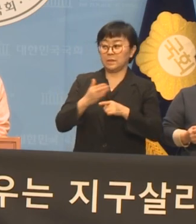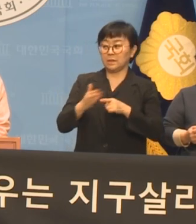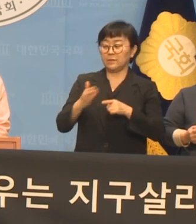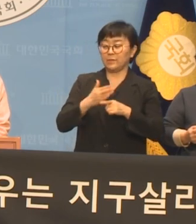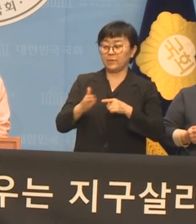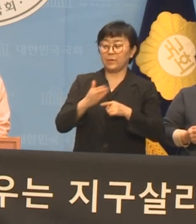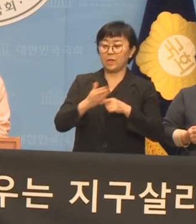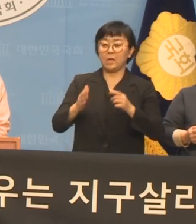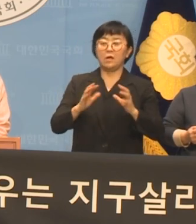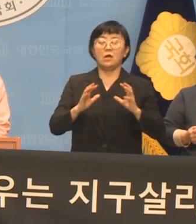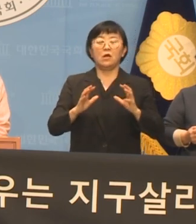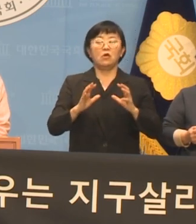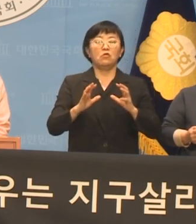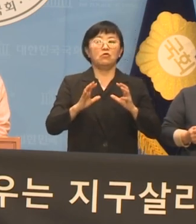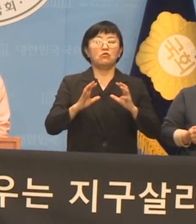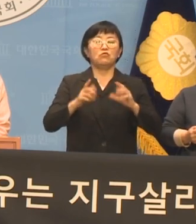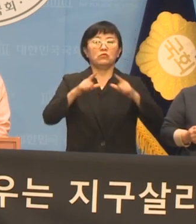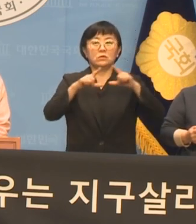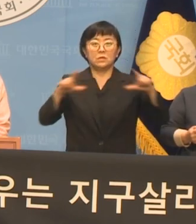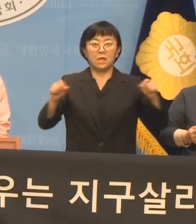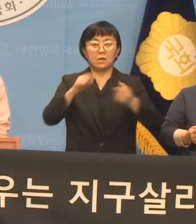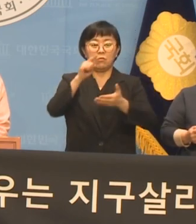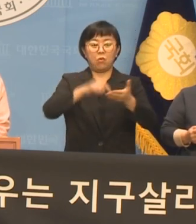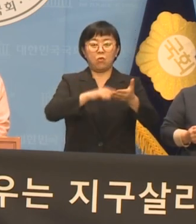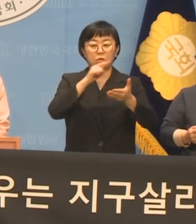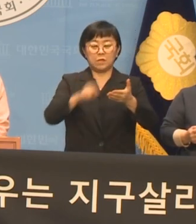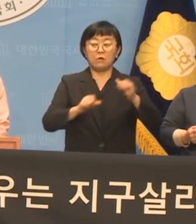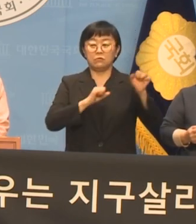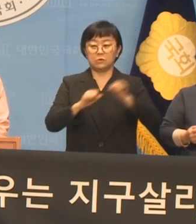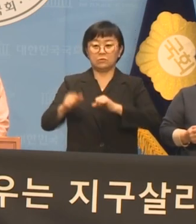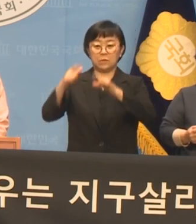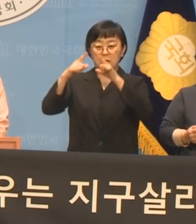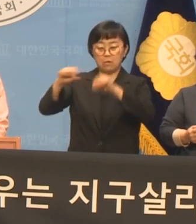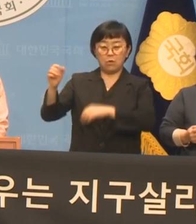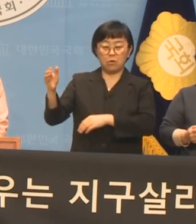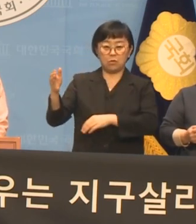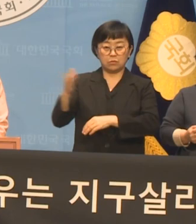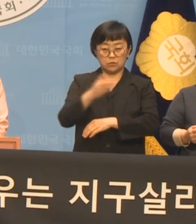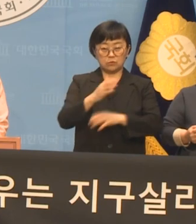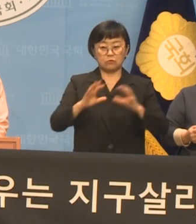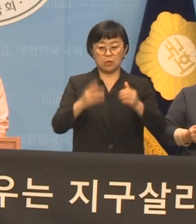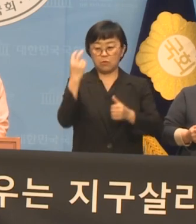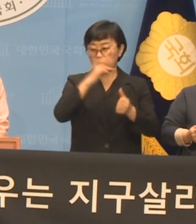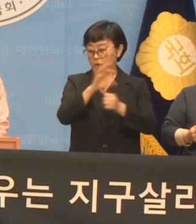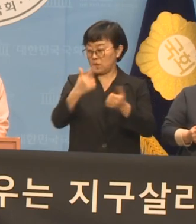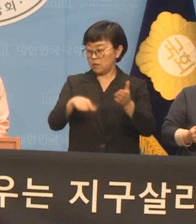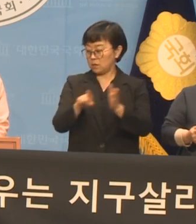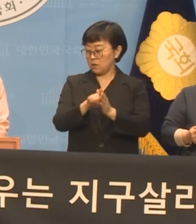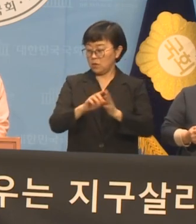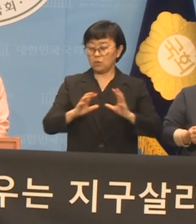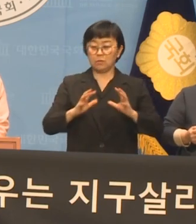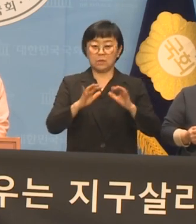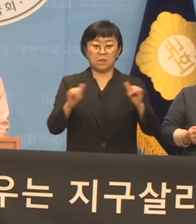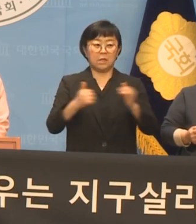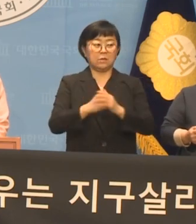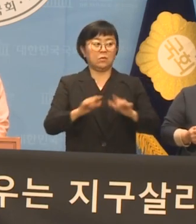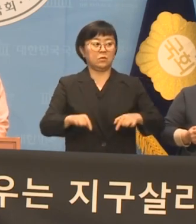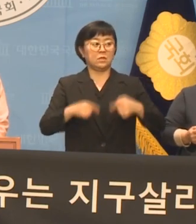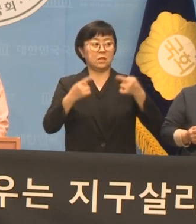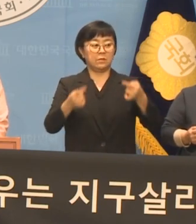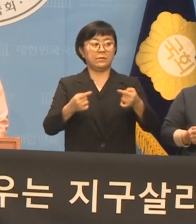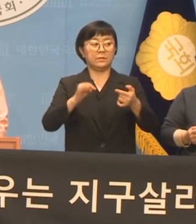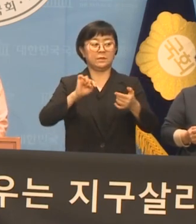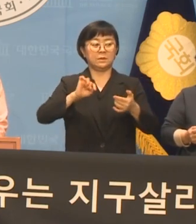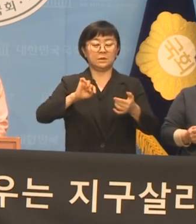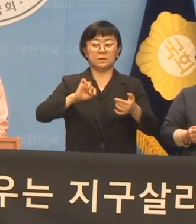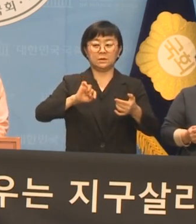갚자는 국채보상운동은 일제로부터 국가를 지키기 위해 전 국민이 동참한